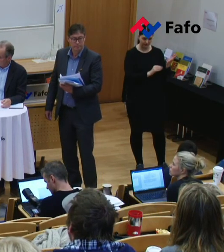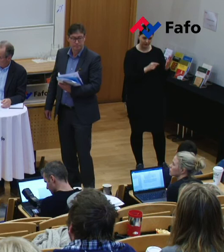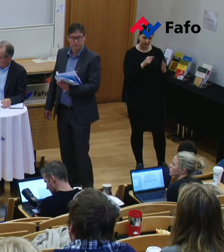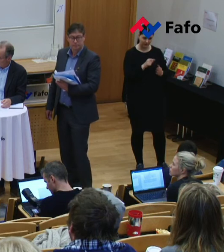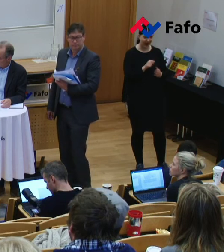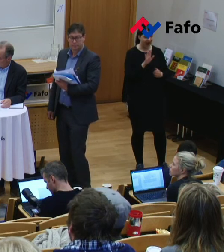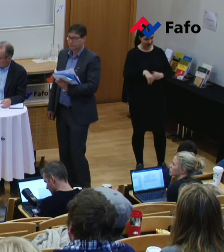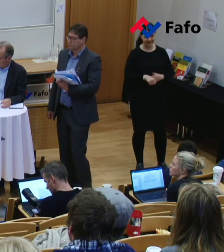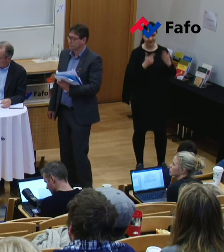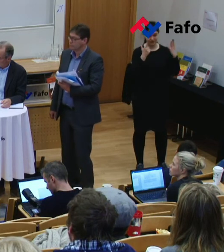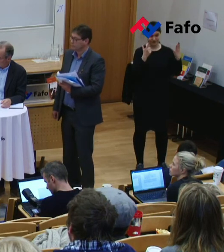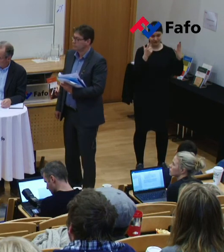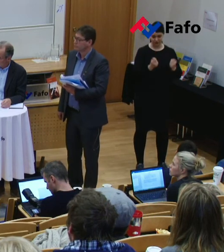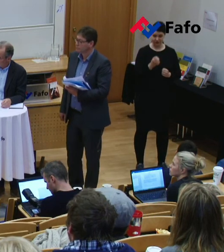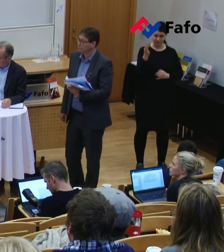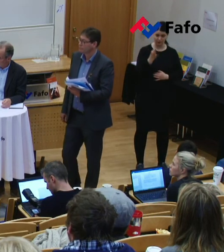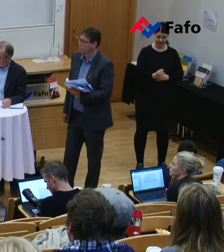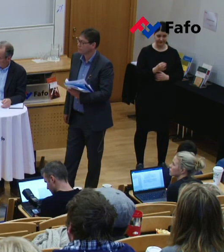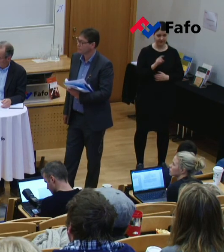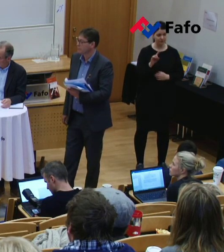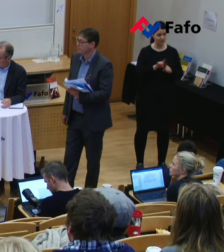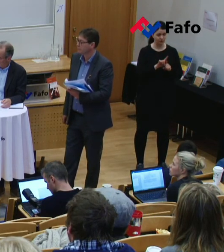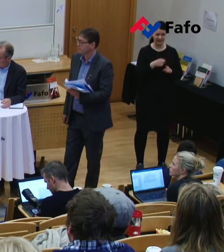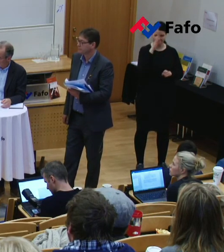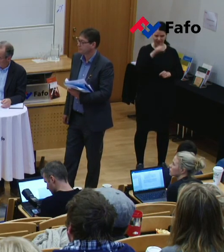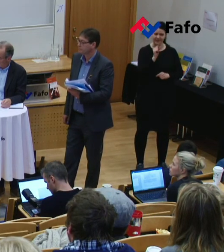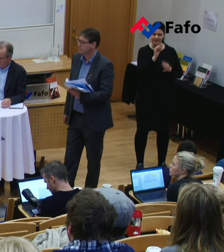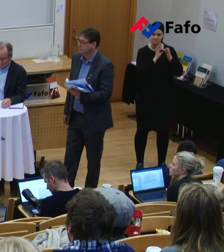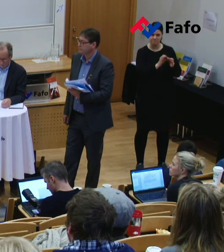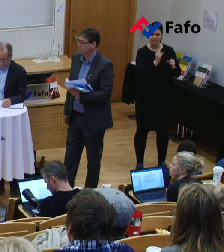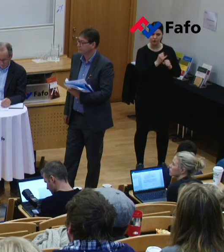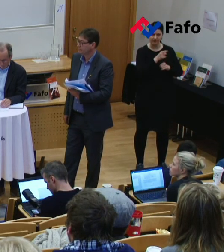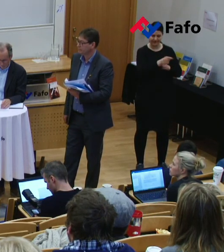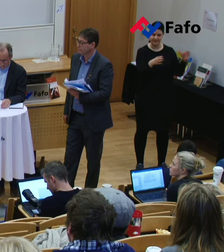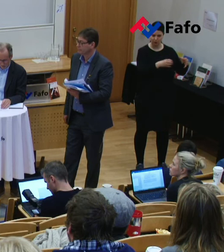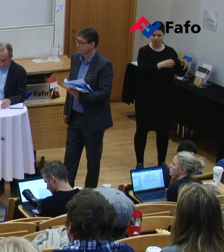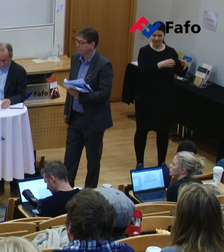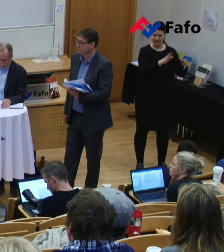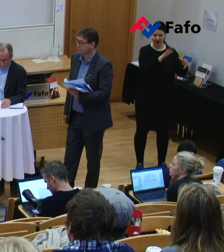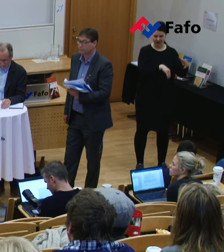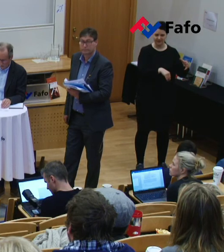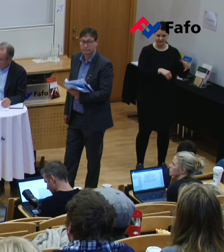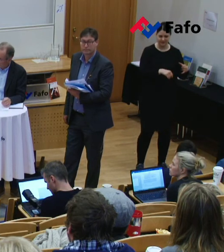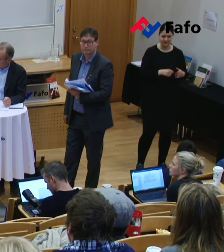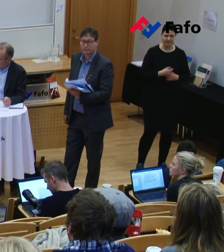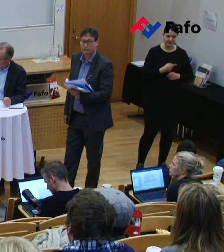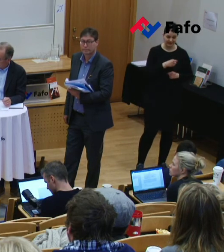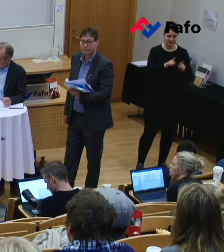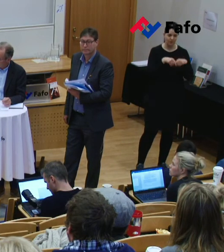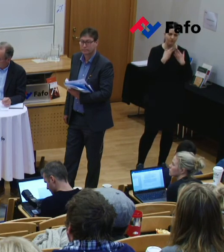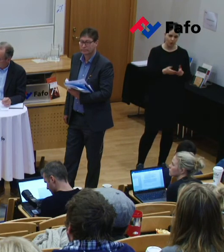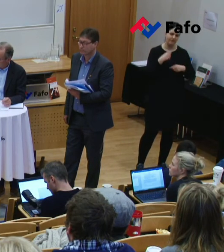når det 70% som på en måte vi vet litt om hvordan denne brukergruppa som blir varig bosatt.